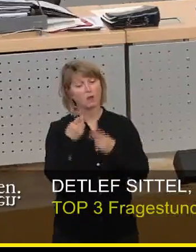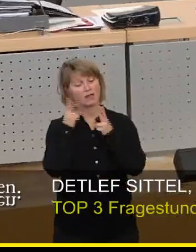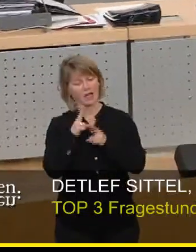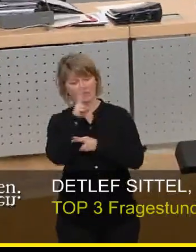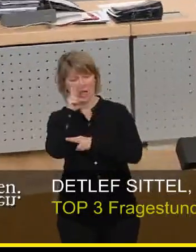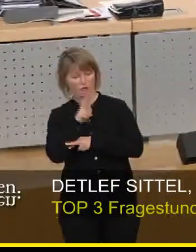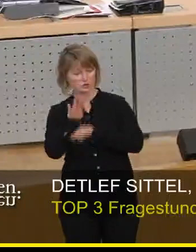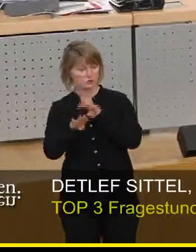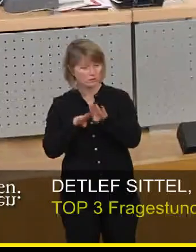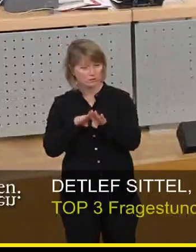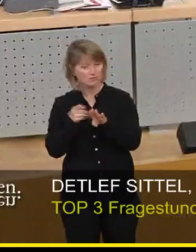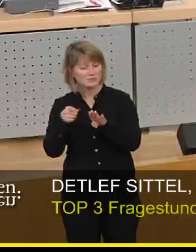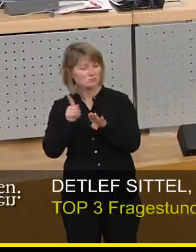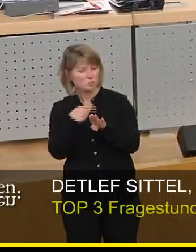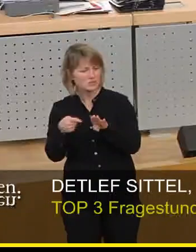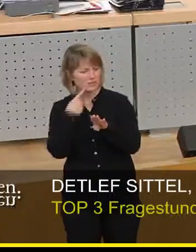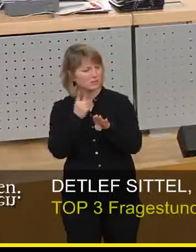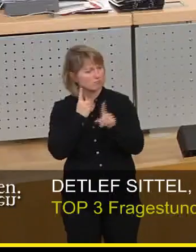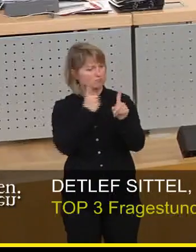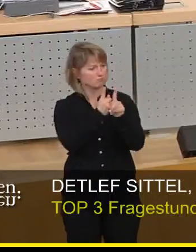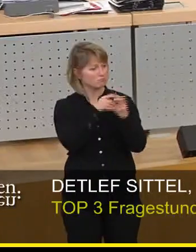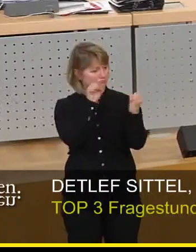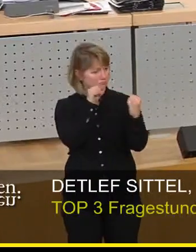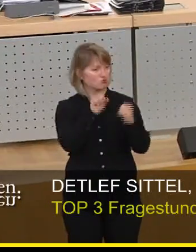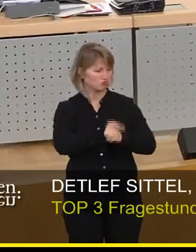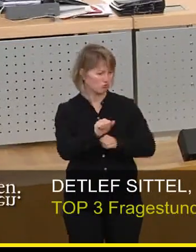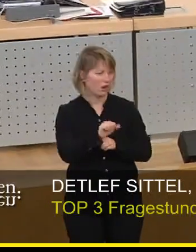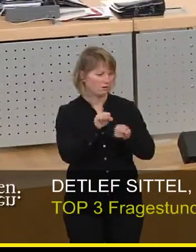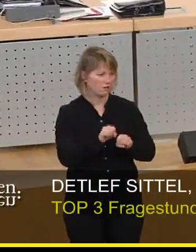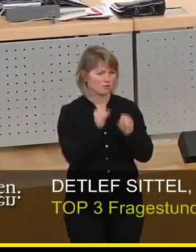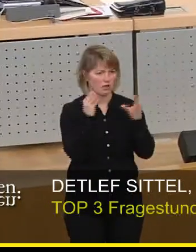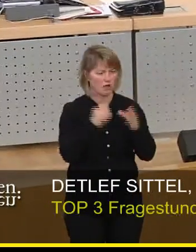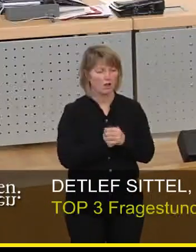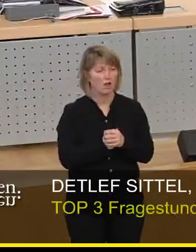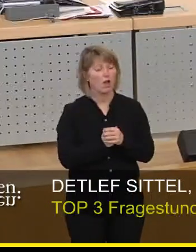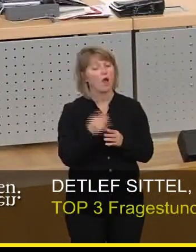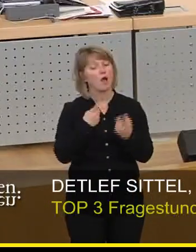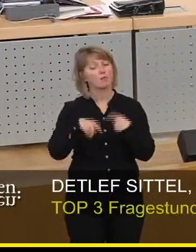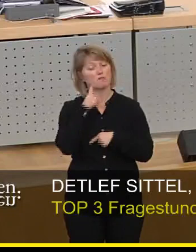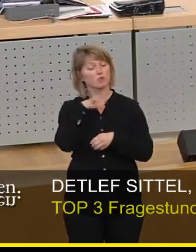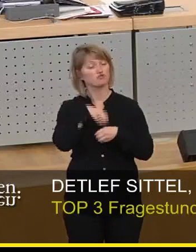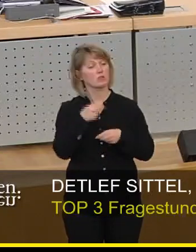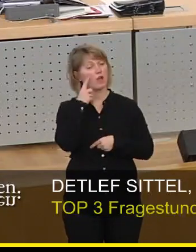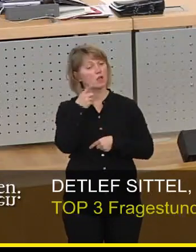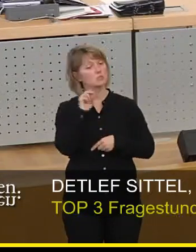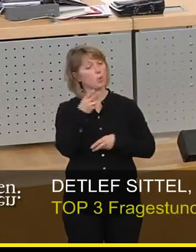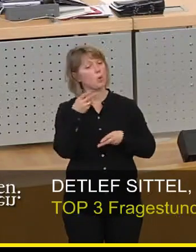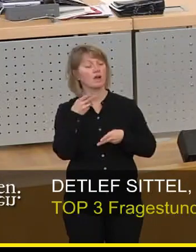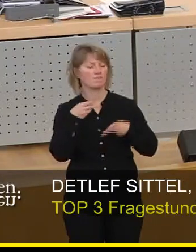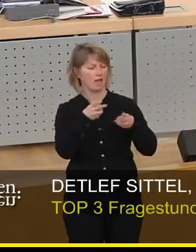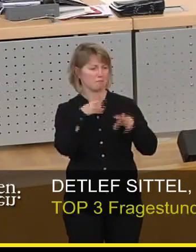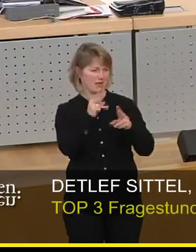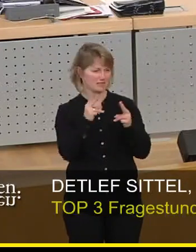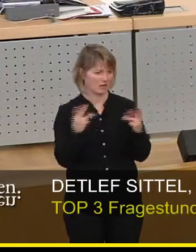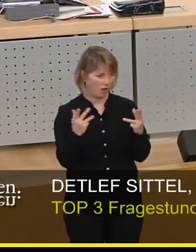Schritte verkürzt, ist etwas schneller, ist etwas sicherer, ist natürlich für den Stadtrat auch der sichere Weg, weil man sich bei allen